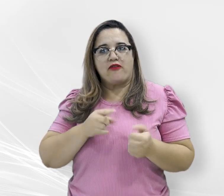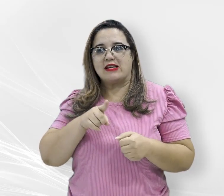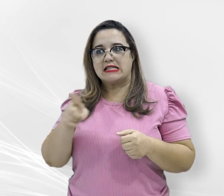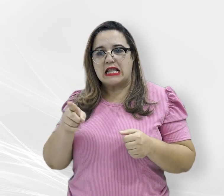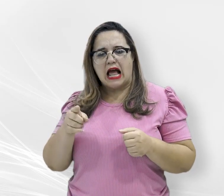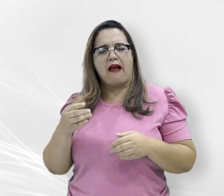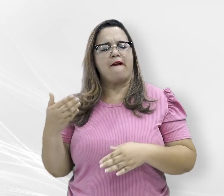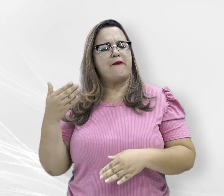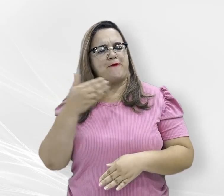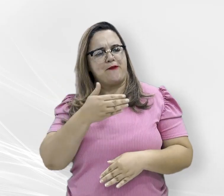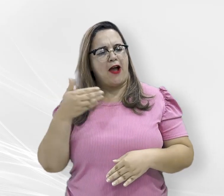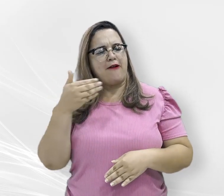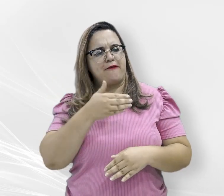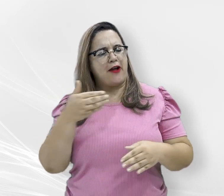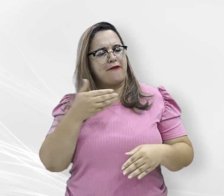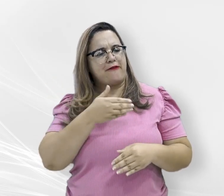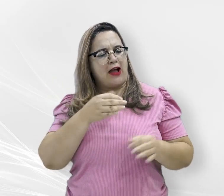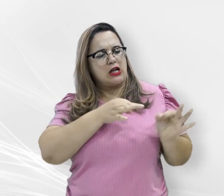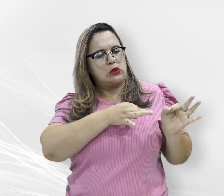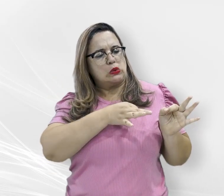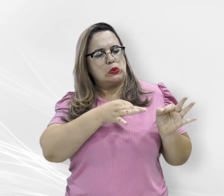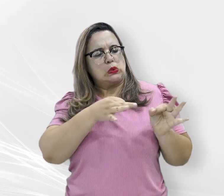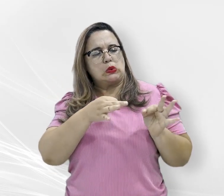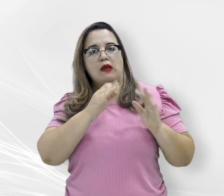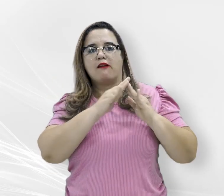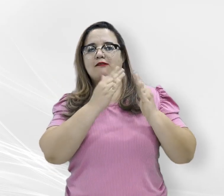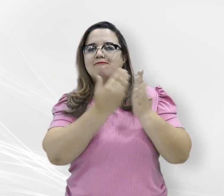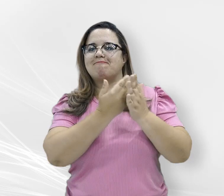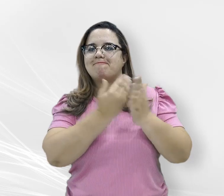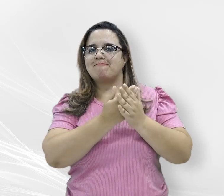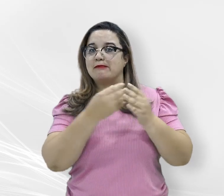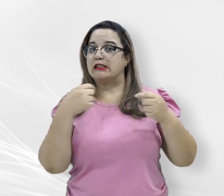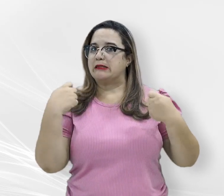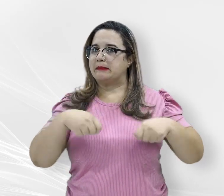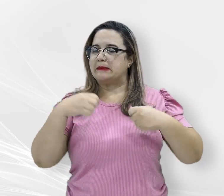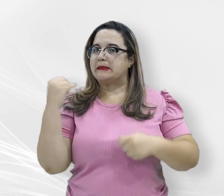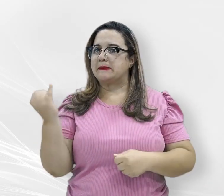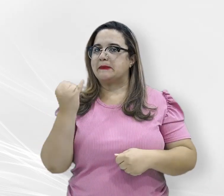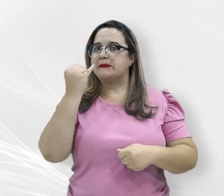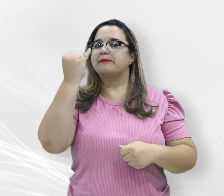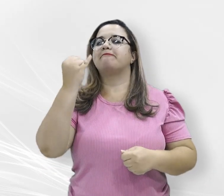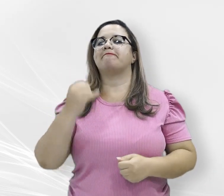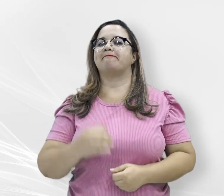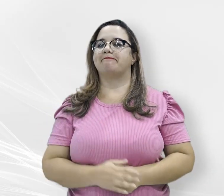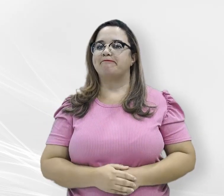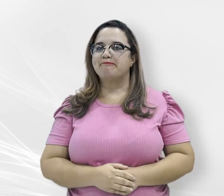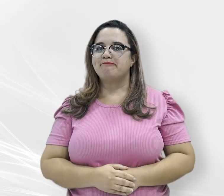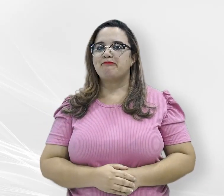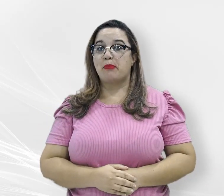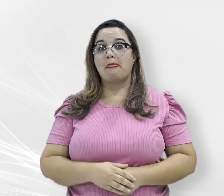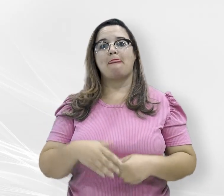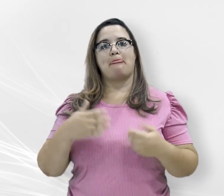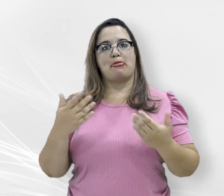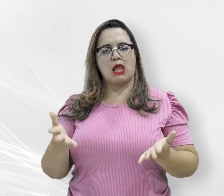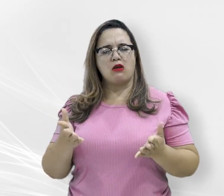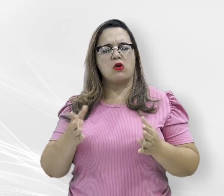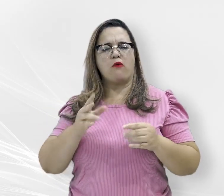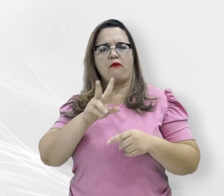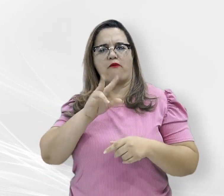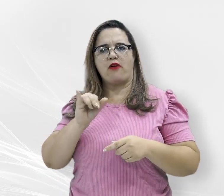frequência e o sucesso escolar. A aprendizagem profissional, além de proporcionar o conhecimento de uma técnica ou ferramental básico para